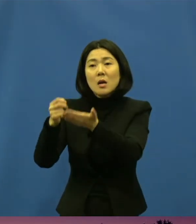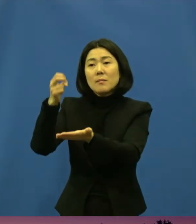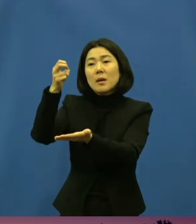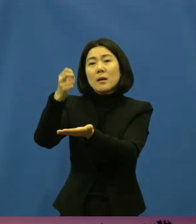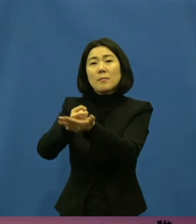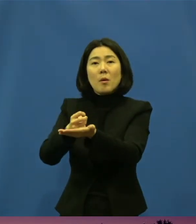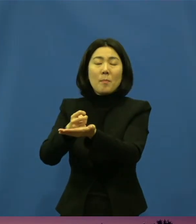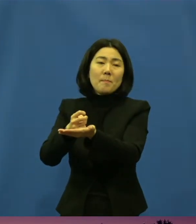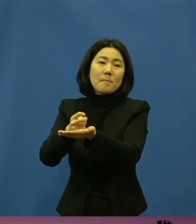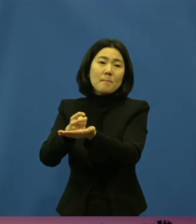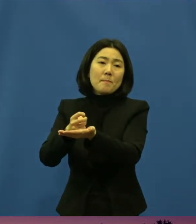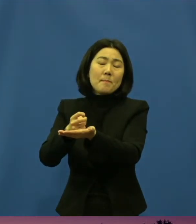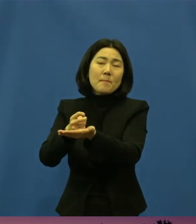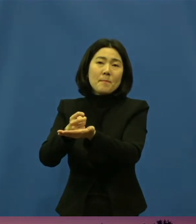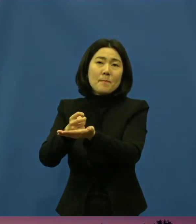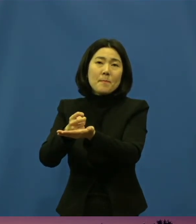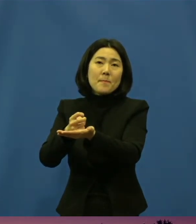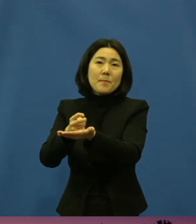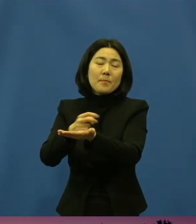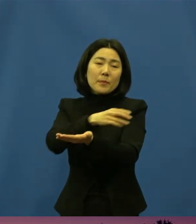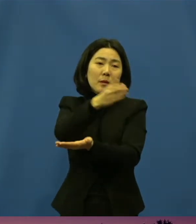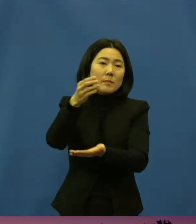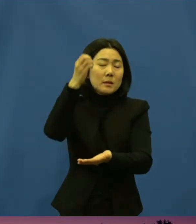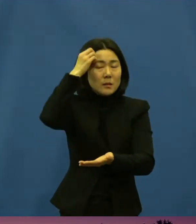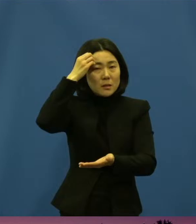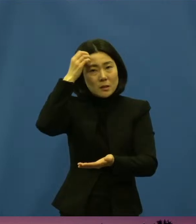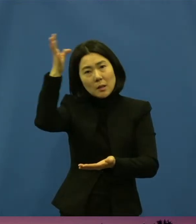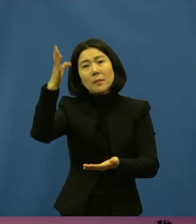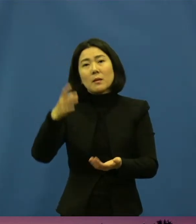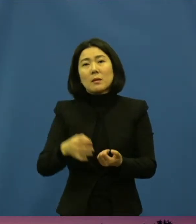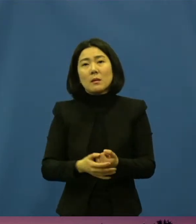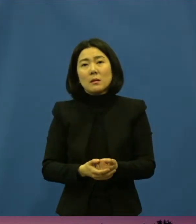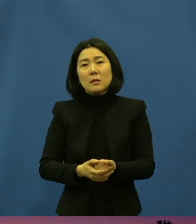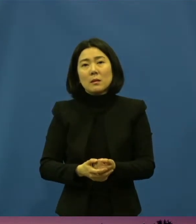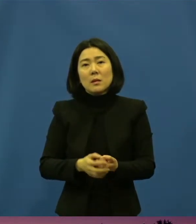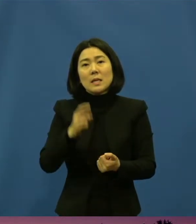이거 여러분, 오염이 무서운 거예요. 오염.